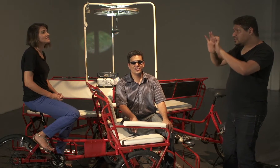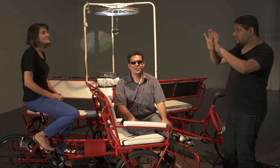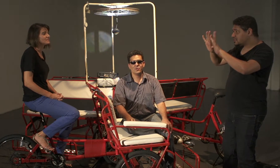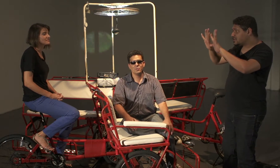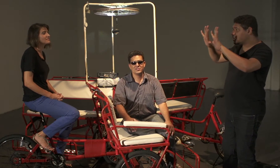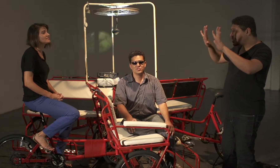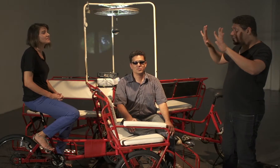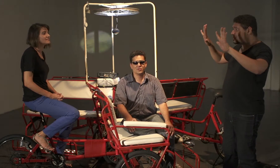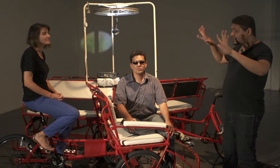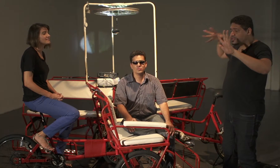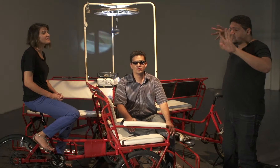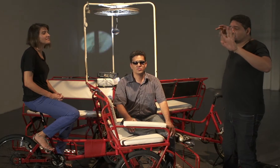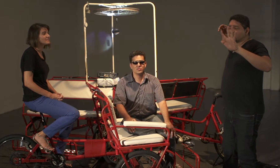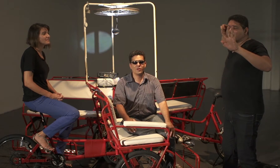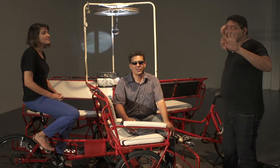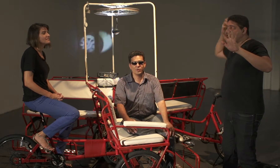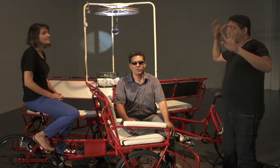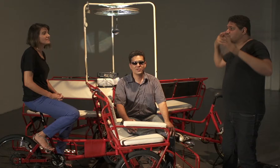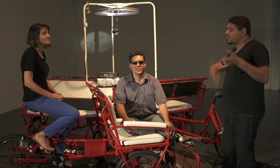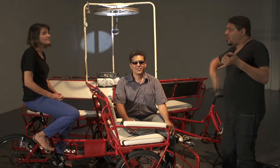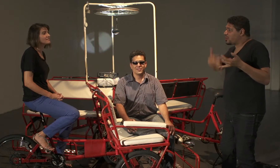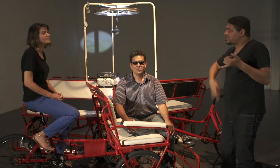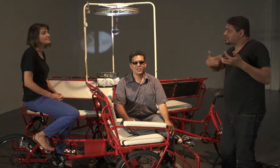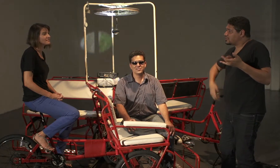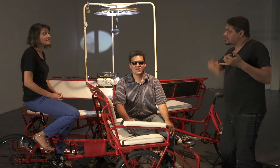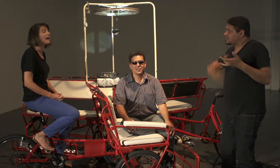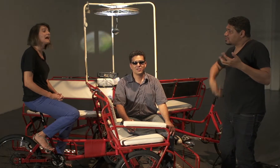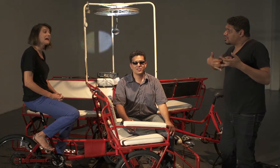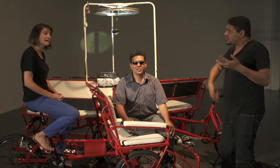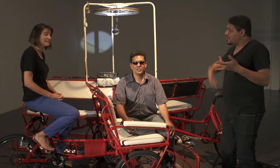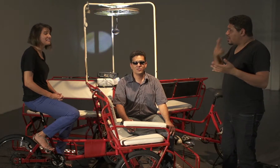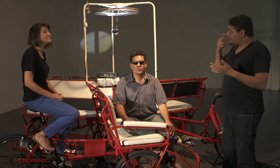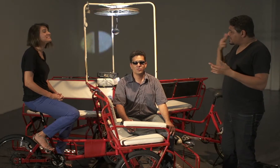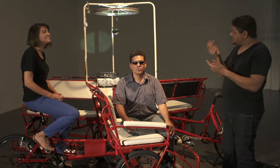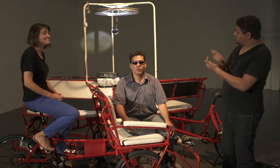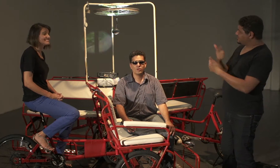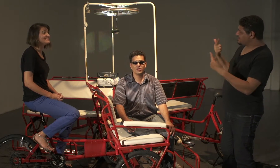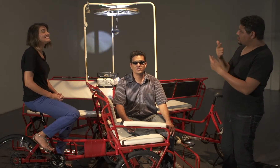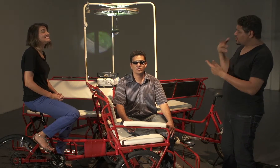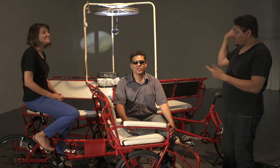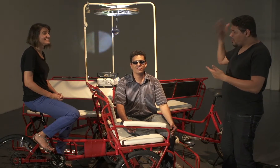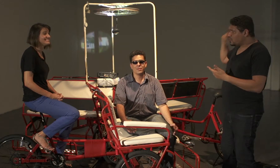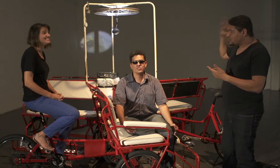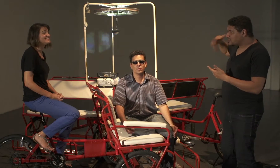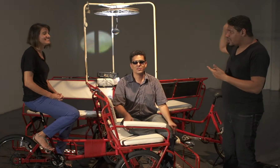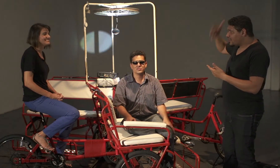eu comecei A escutar Um som De um rock and roll E o engraçado É que o rock Ele se tornava Mais ou menos